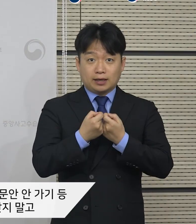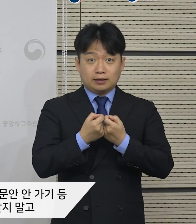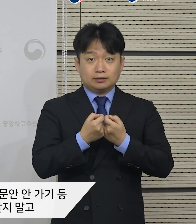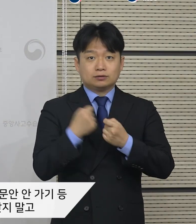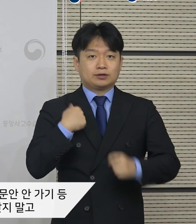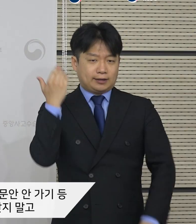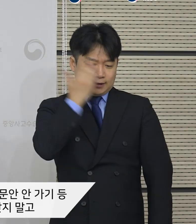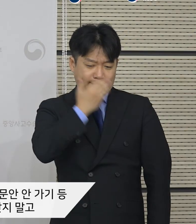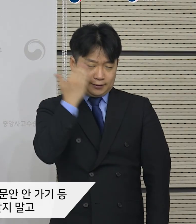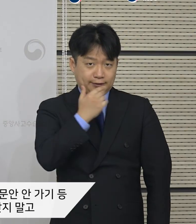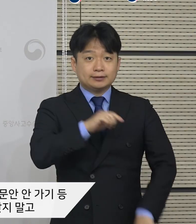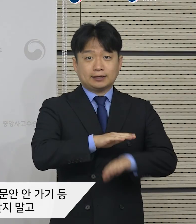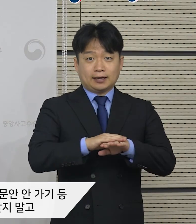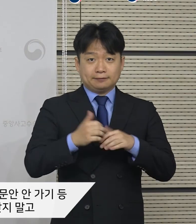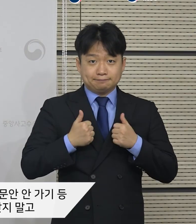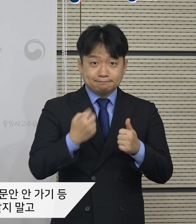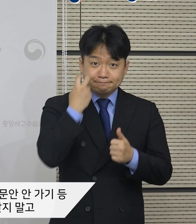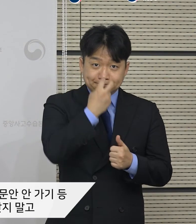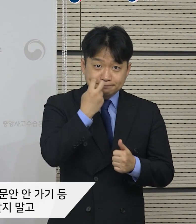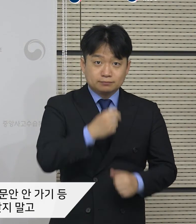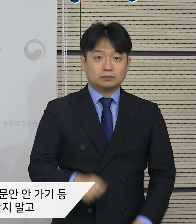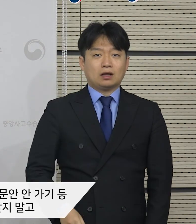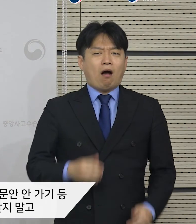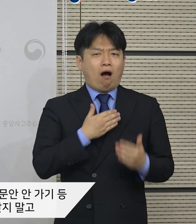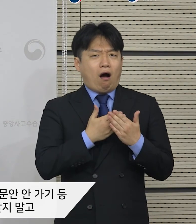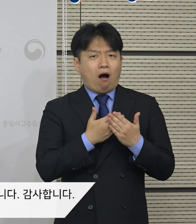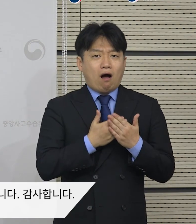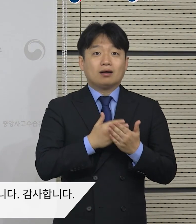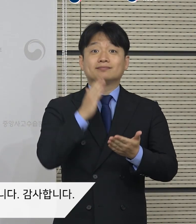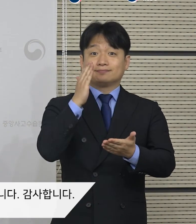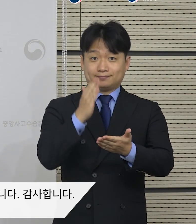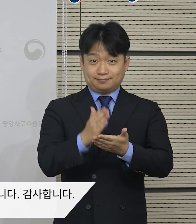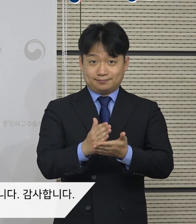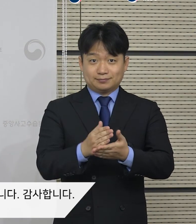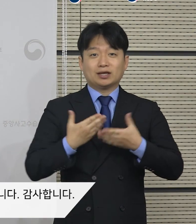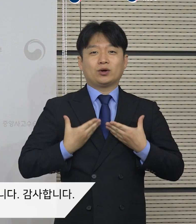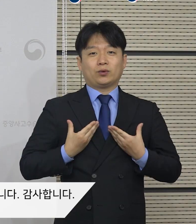철저히 준수해 주시되 과도한 불안을 갖지 말고